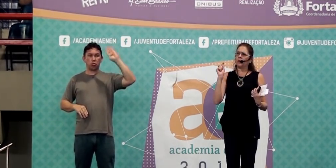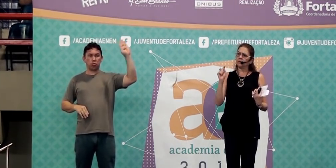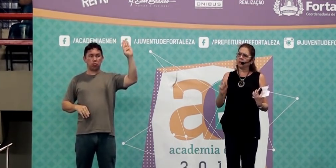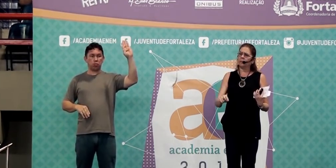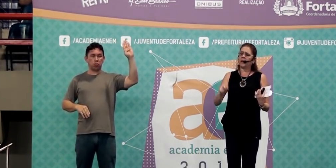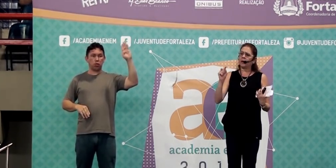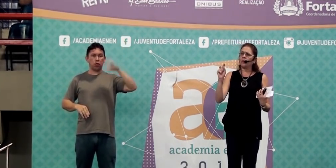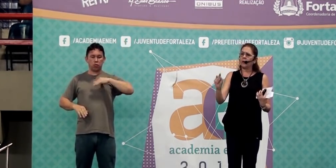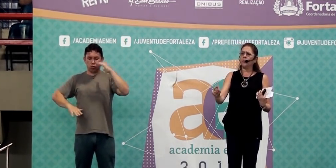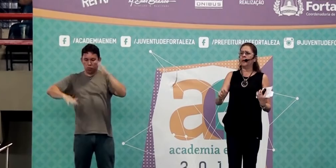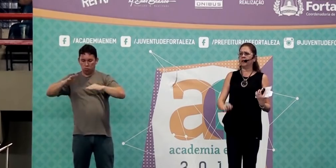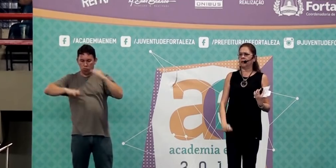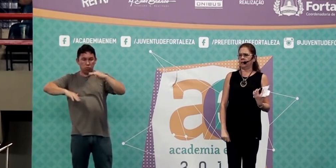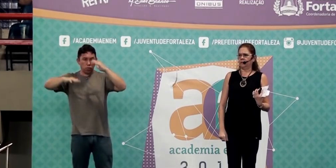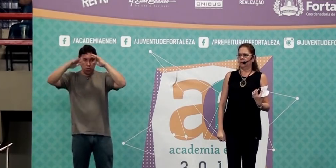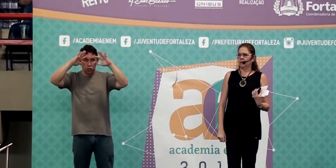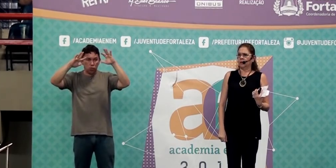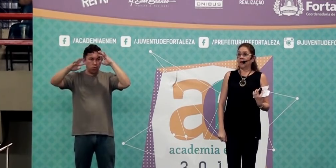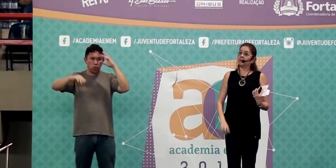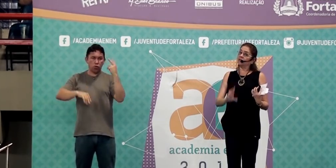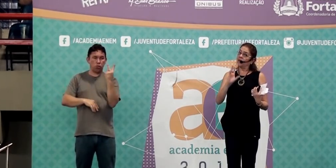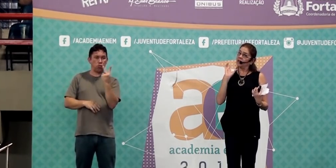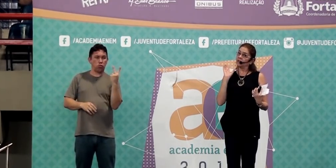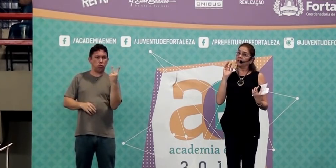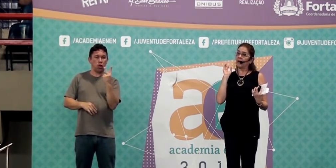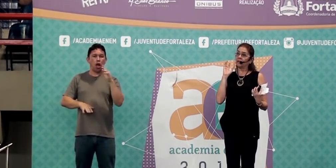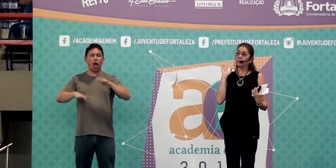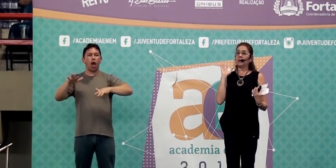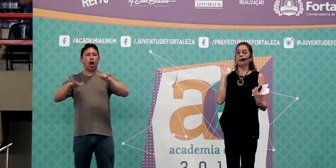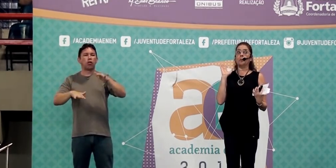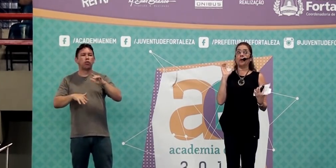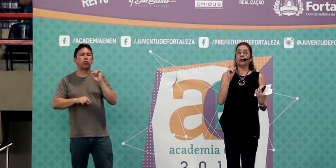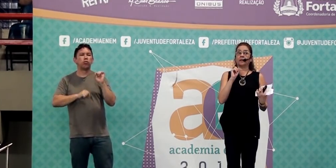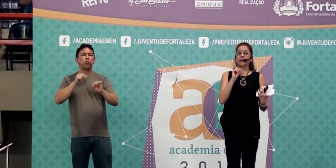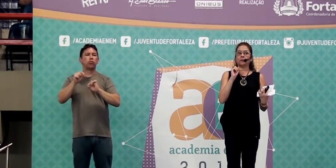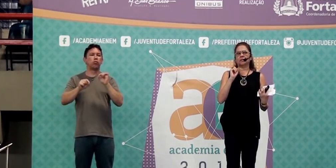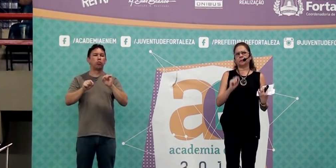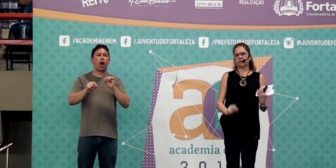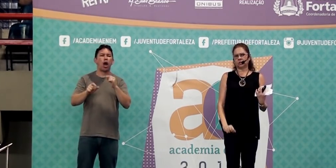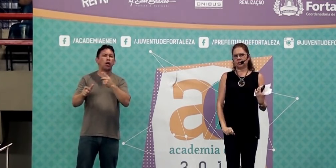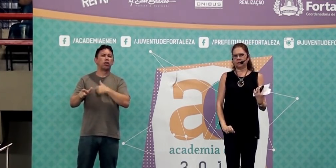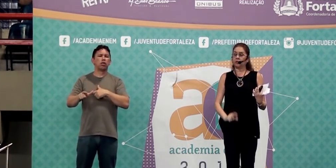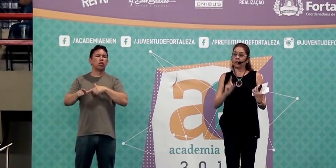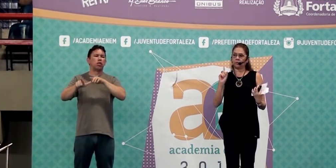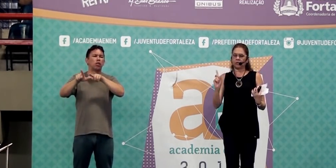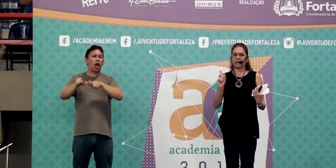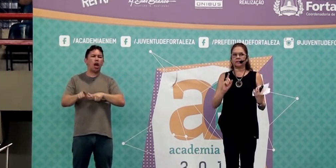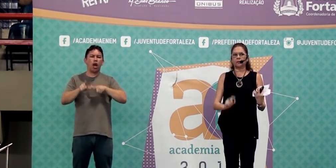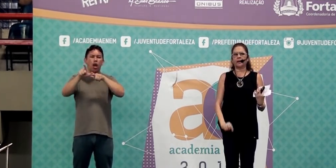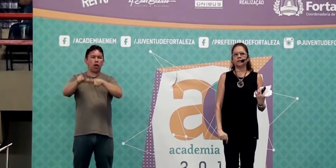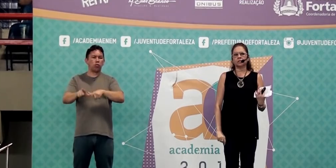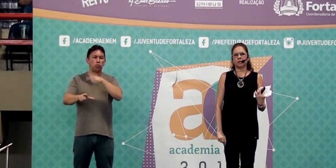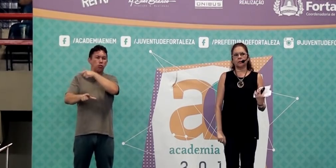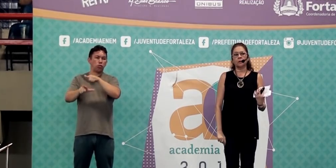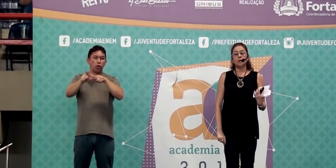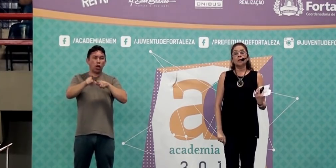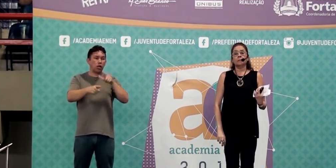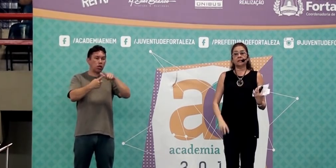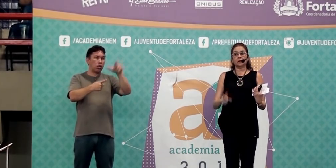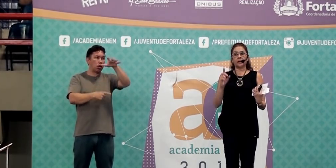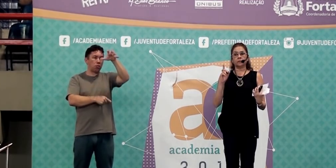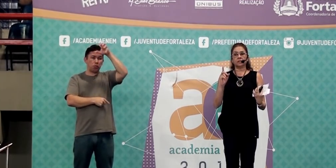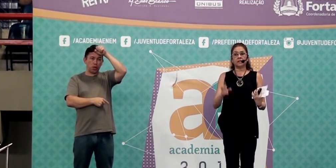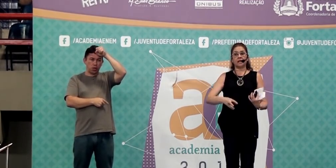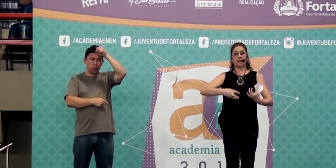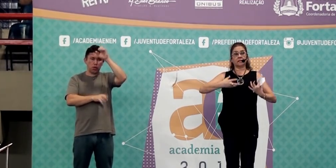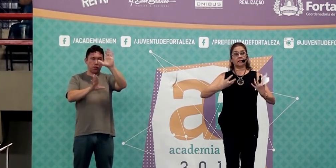principalmente com o candomblé, com a umbanda, às vezes respinga um pouco até no espiritismo, que não chega a ser uma religião.